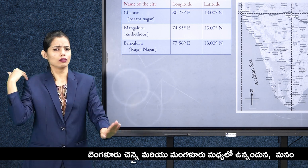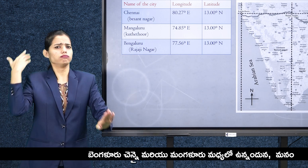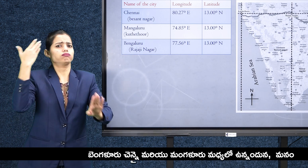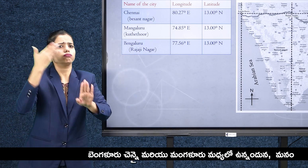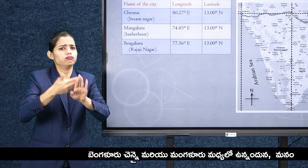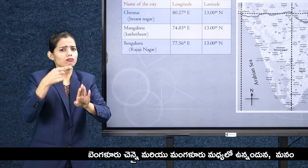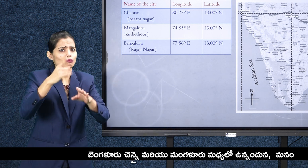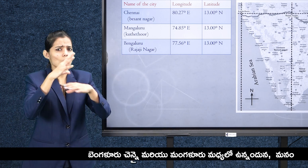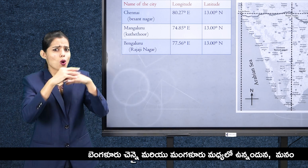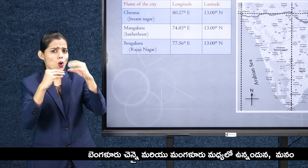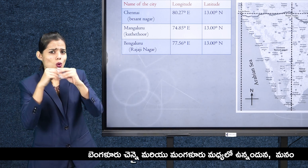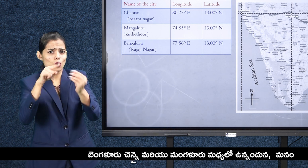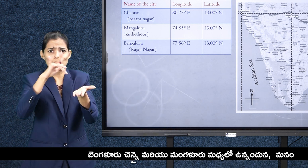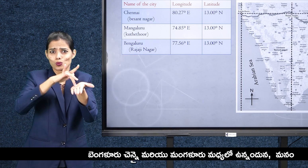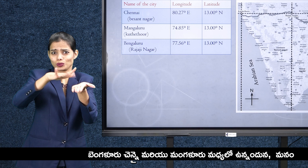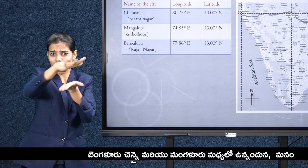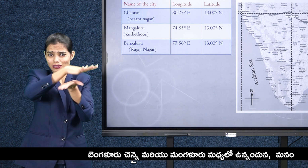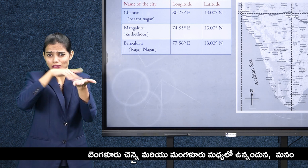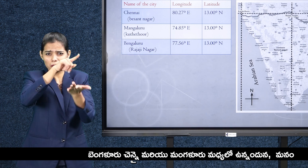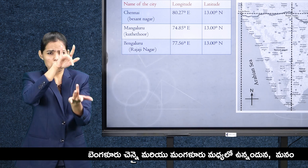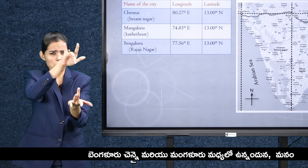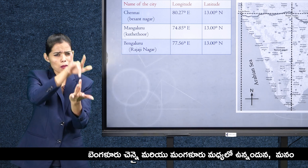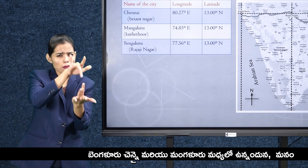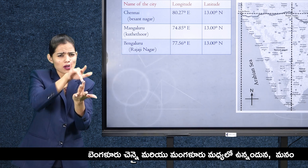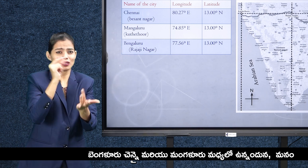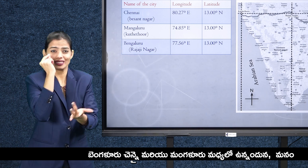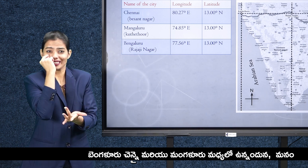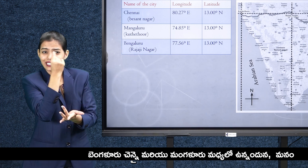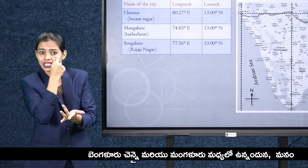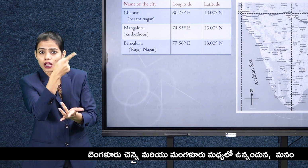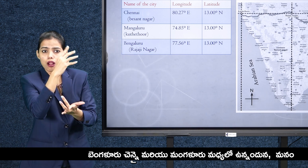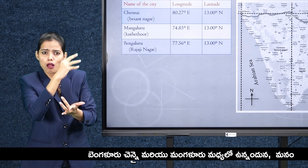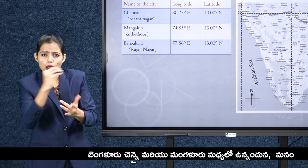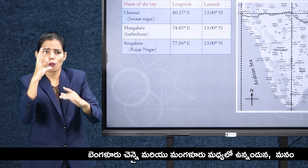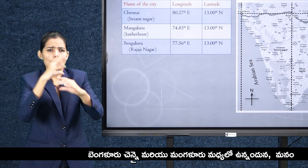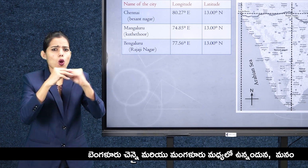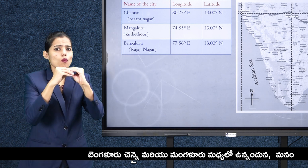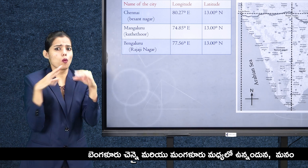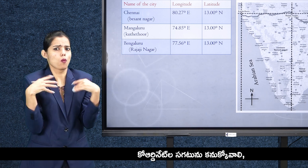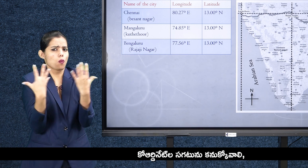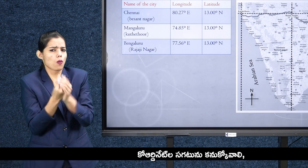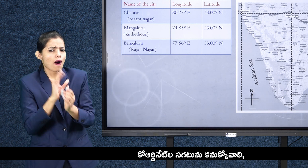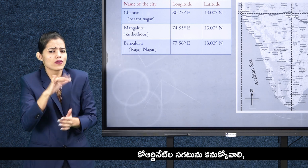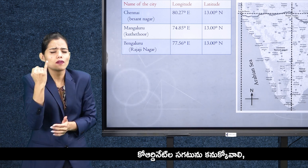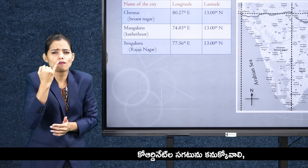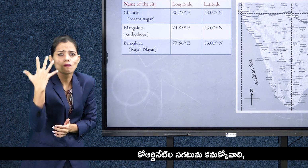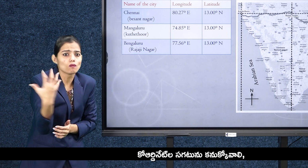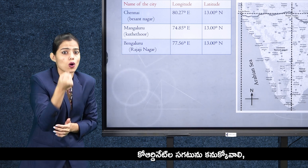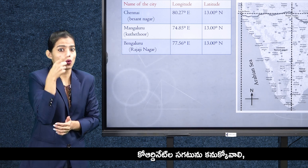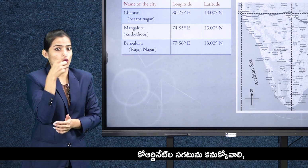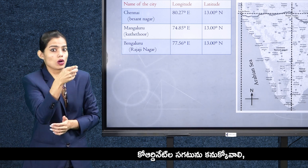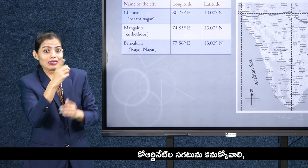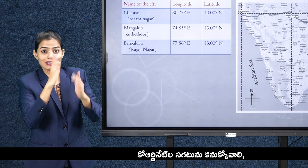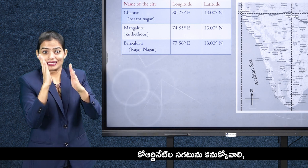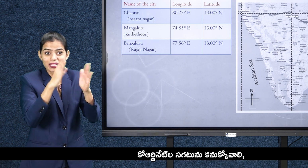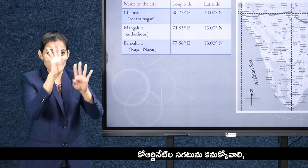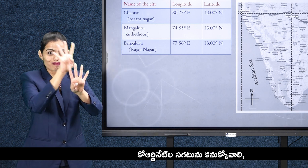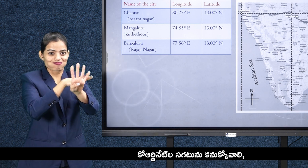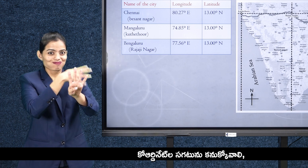బెంగుళూరు, చెన్నై మరియు మంగళూరు మధ్యలో ఉన్నందున మనం కోఆర్డినేట్ల సగటును కనుక్కోవాలి.